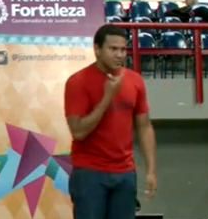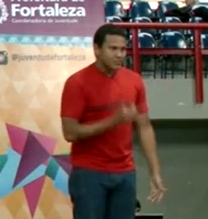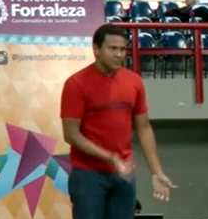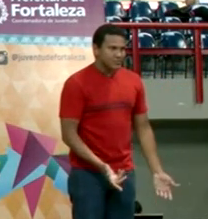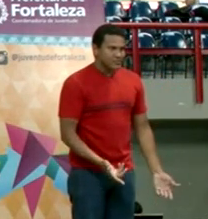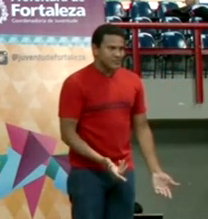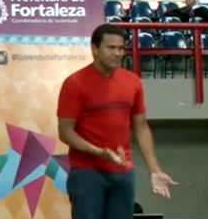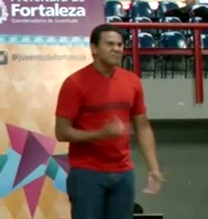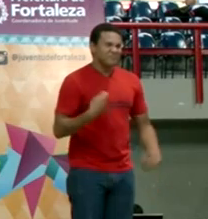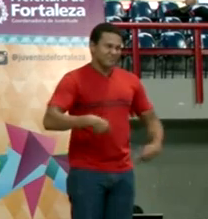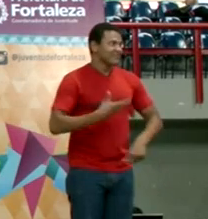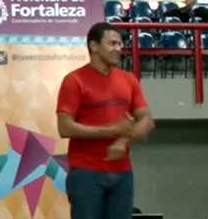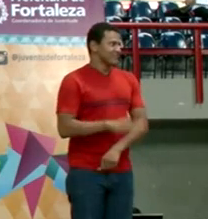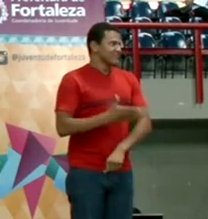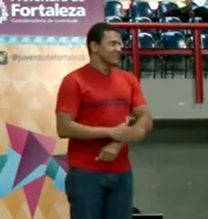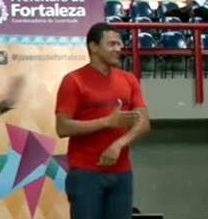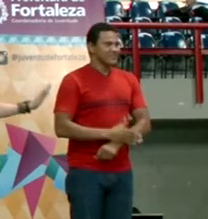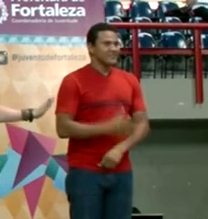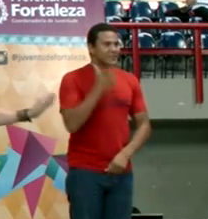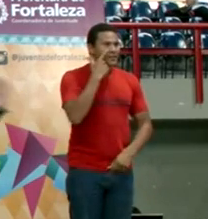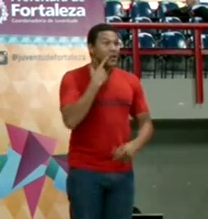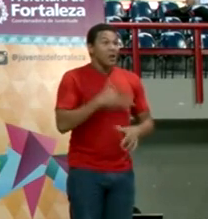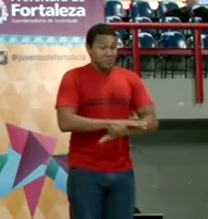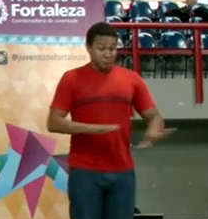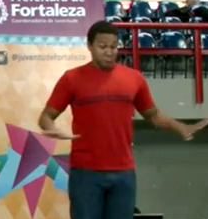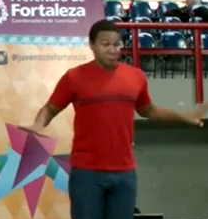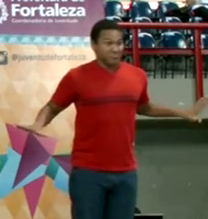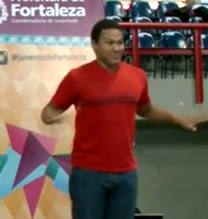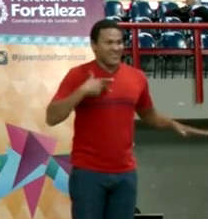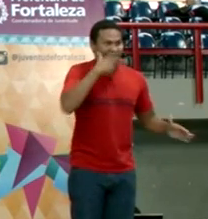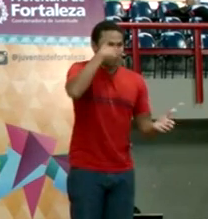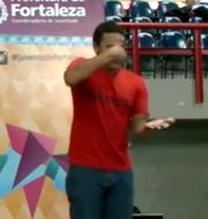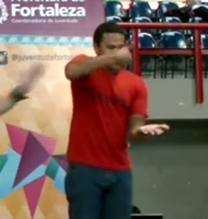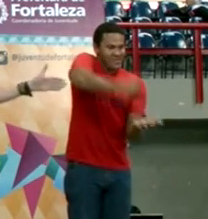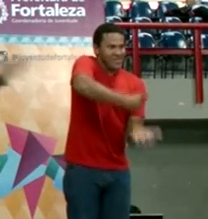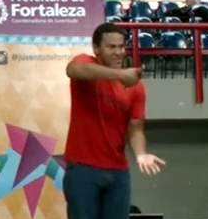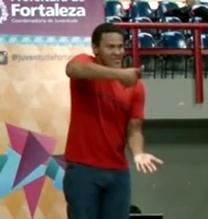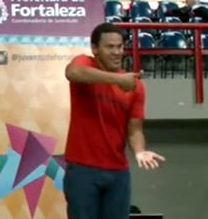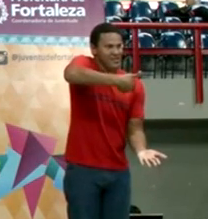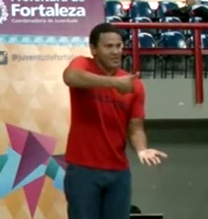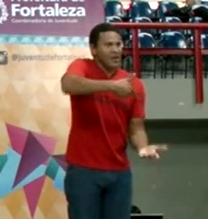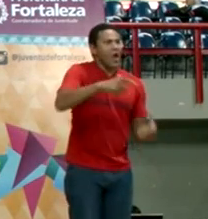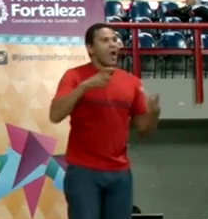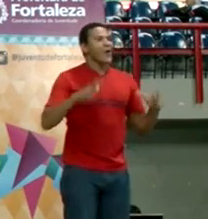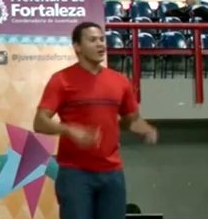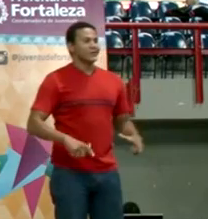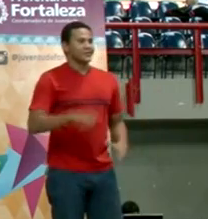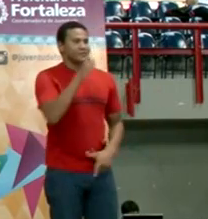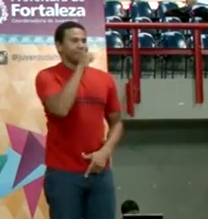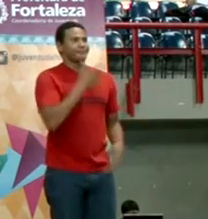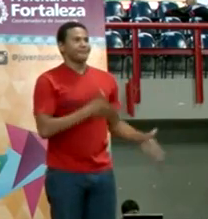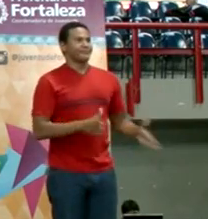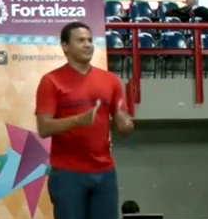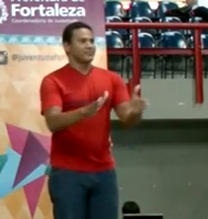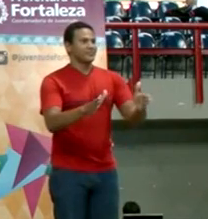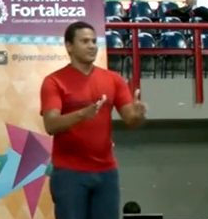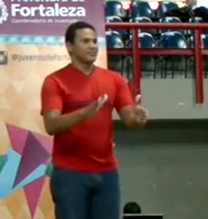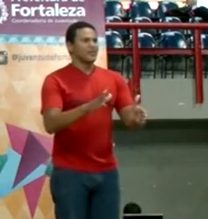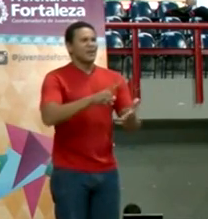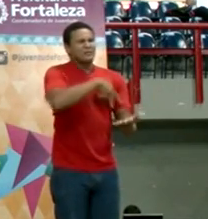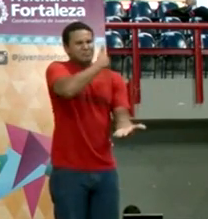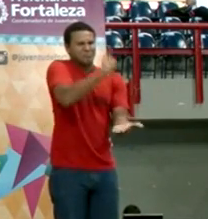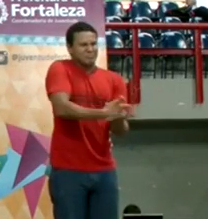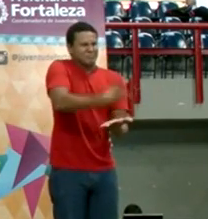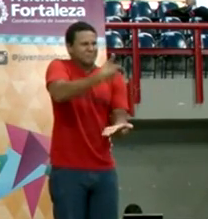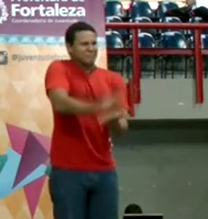treino. E ele pulou de peito. No rio. Então meu irmão, ele se ralou todinho,